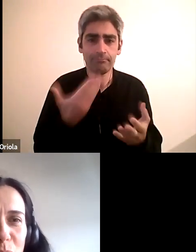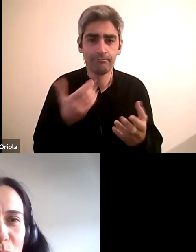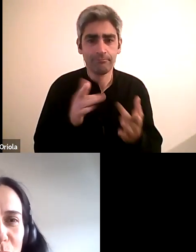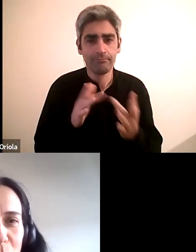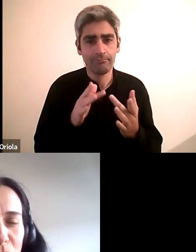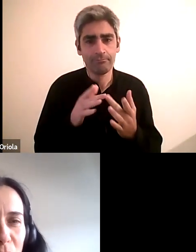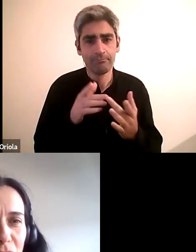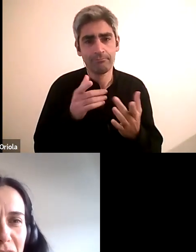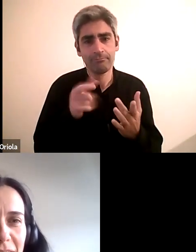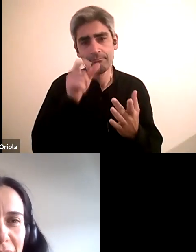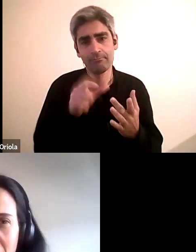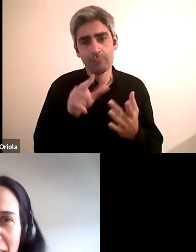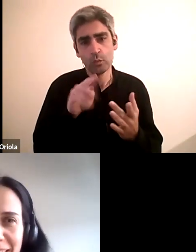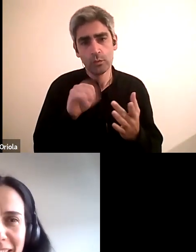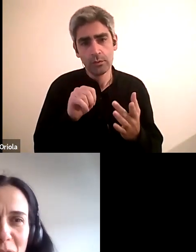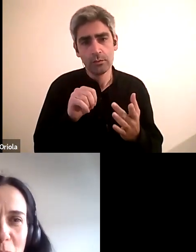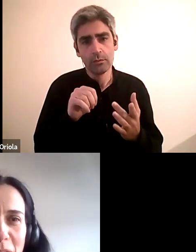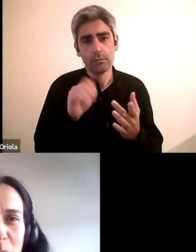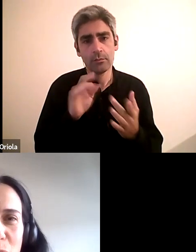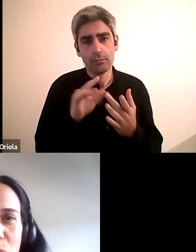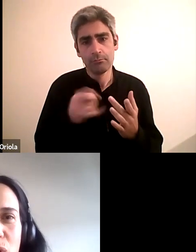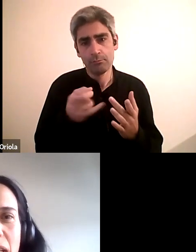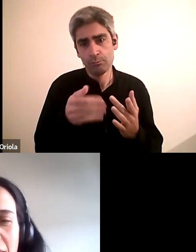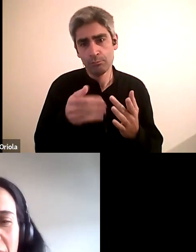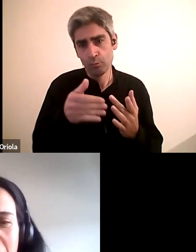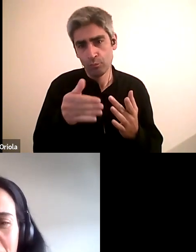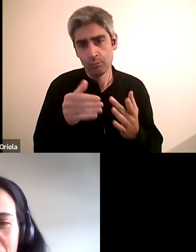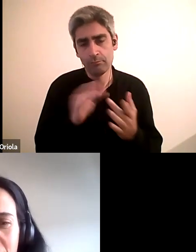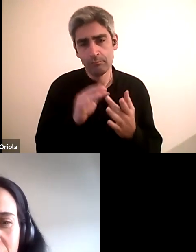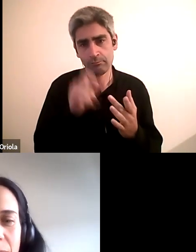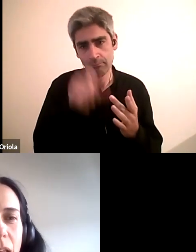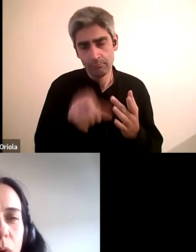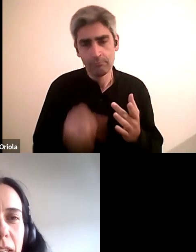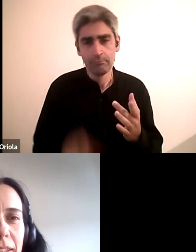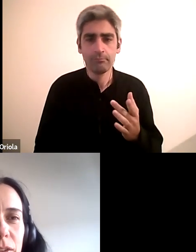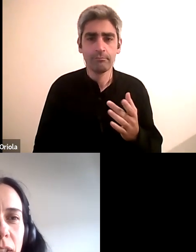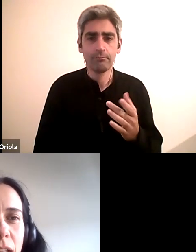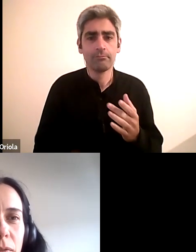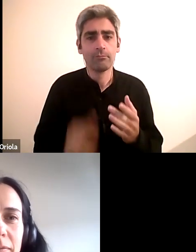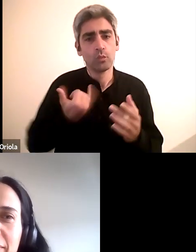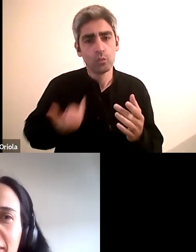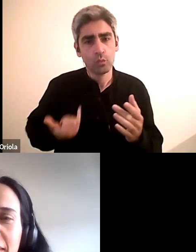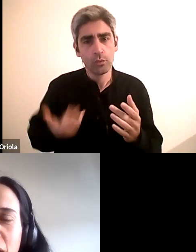Contacto com o professor Luís daqui a uns breves minutos e aguardar que